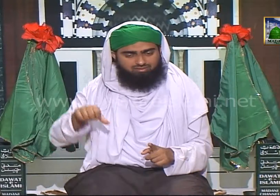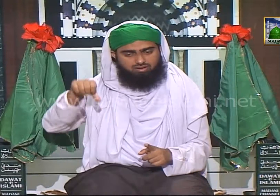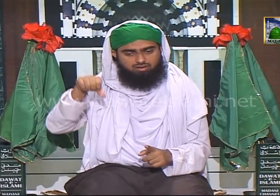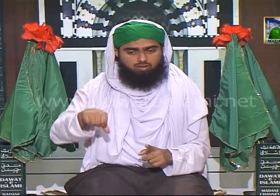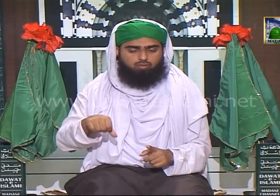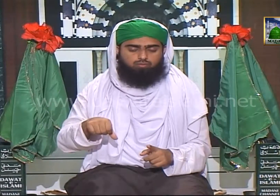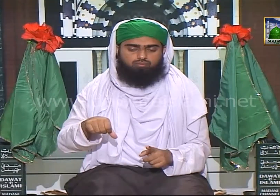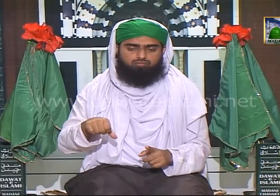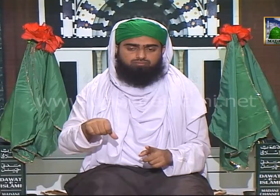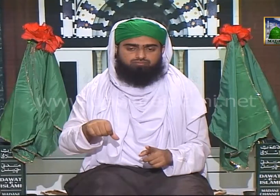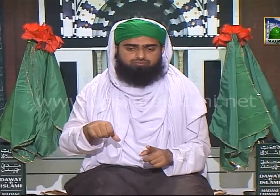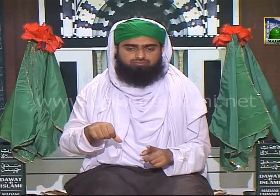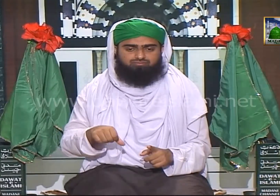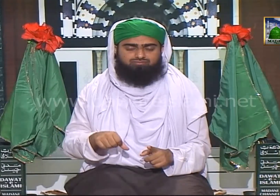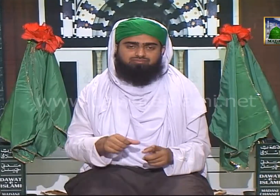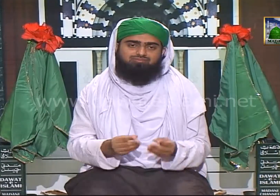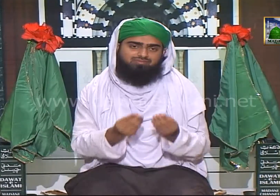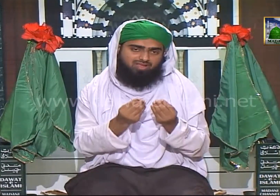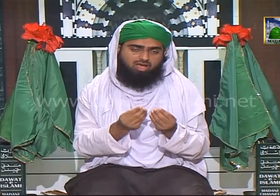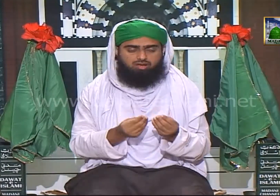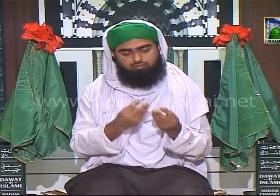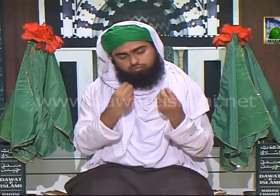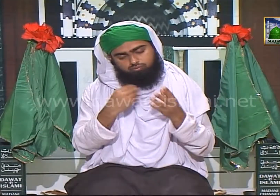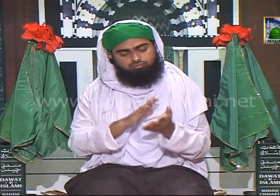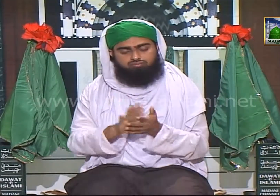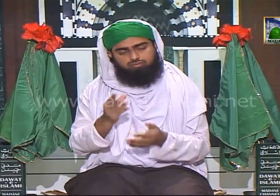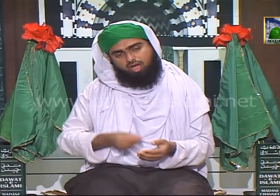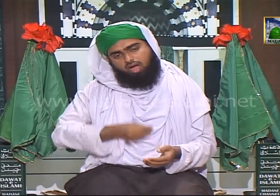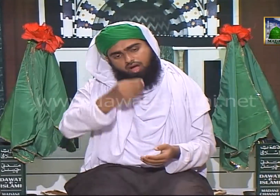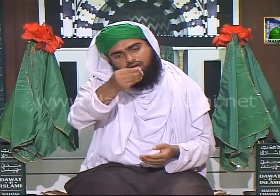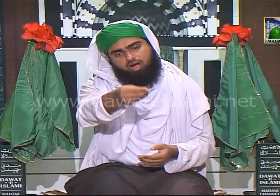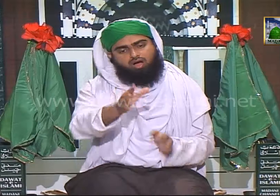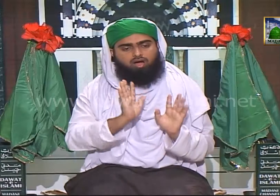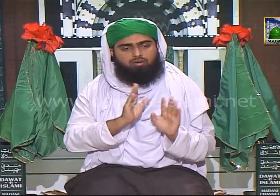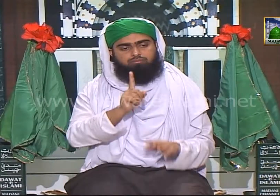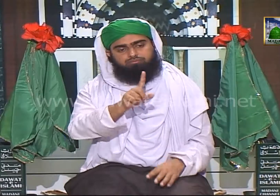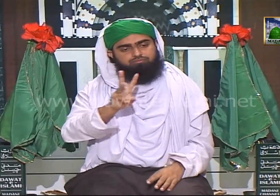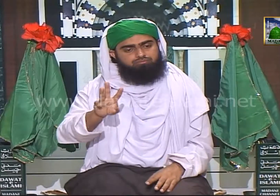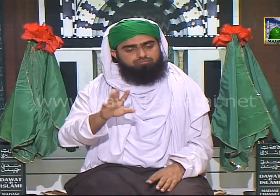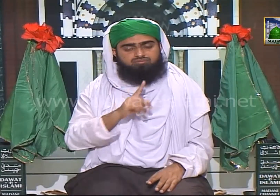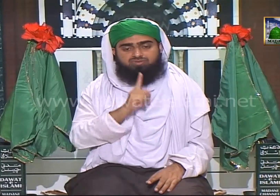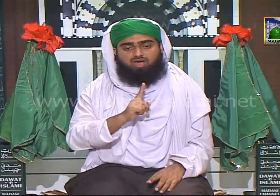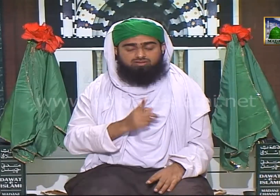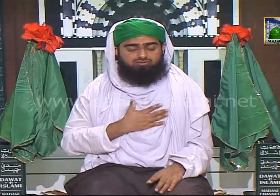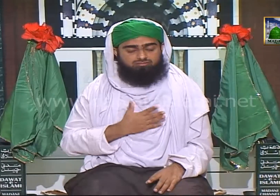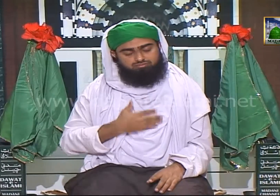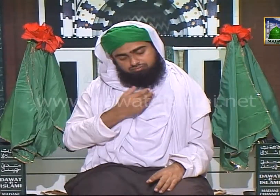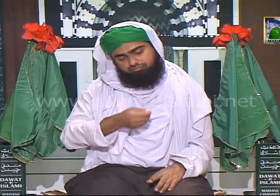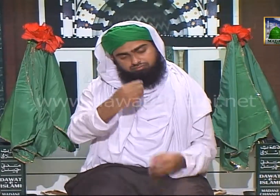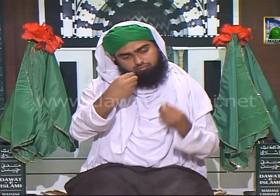طرح چکما دینے کی کوشش کرتا ہے کہ یہ آپ کے لیے 14 روپے, آپ کے لیے 13 روپے, قسم کھائی تھی 14.25 کا آیا. اور آخر